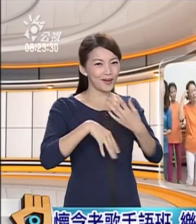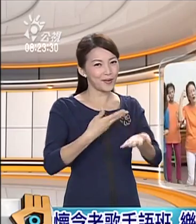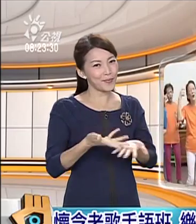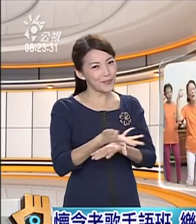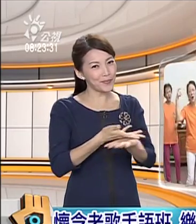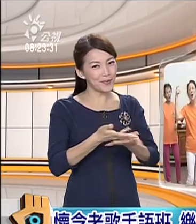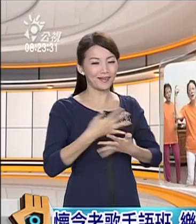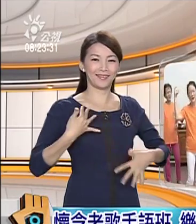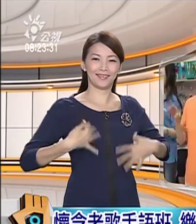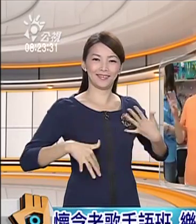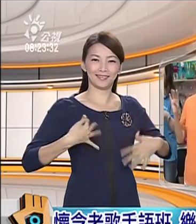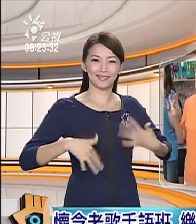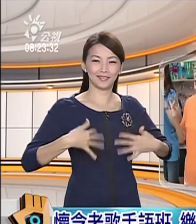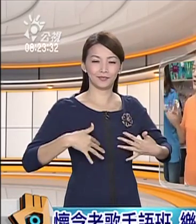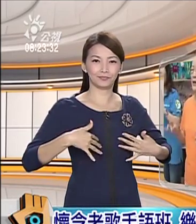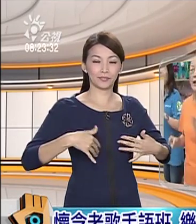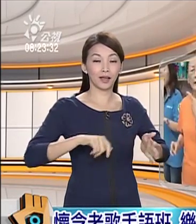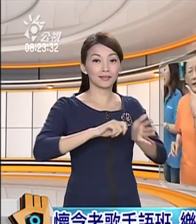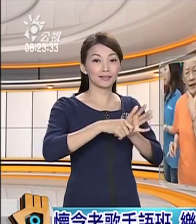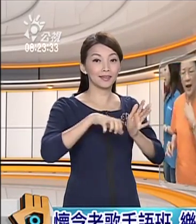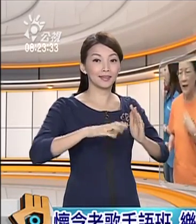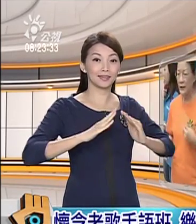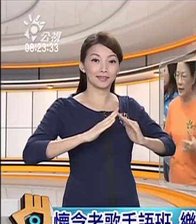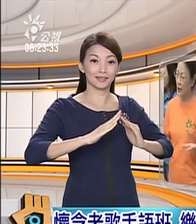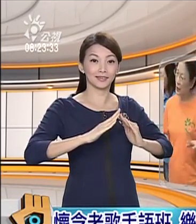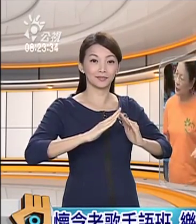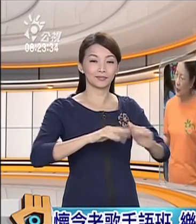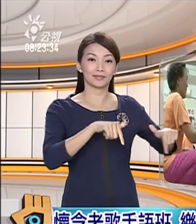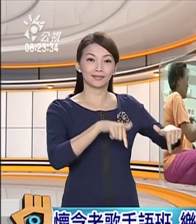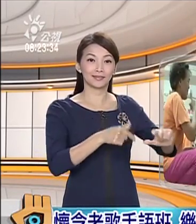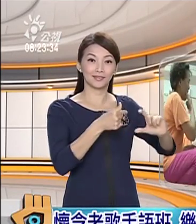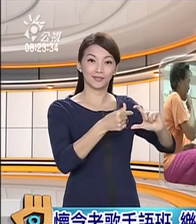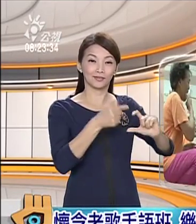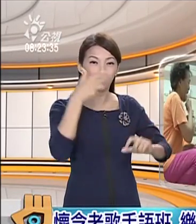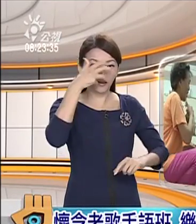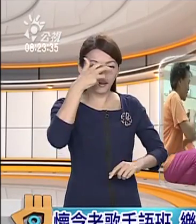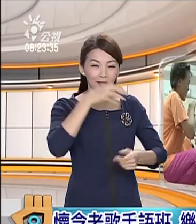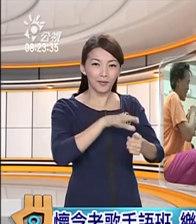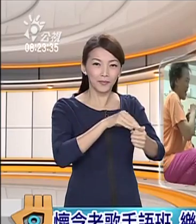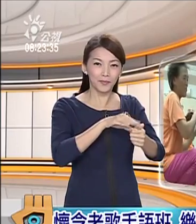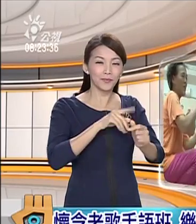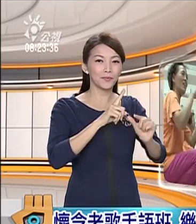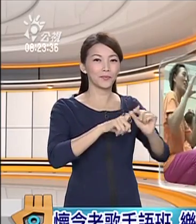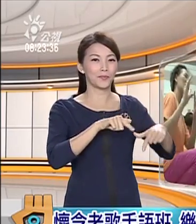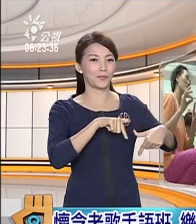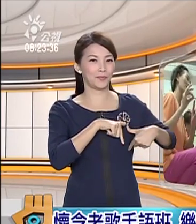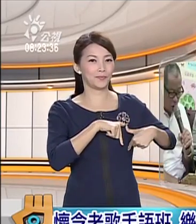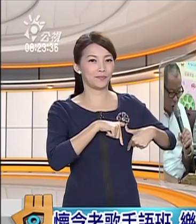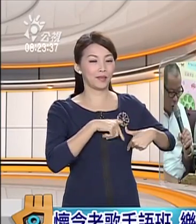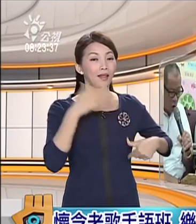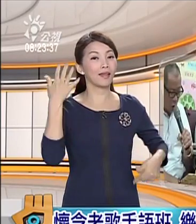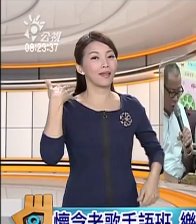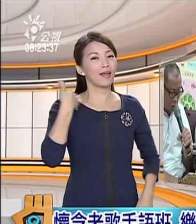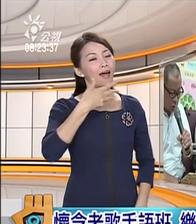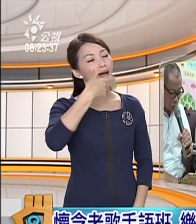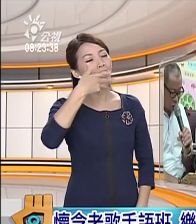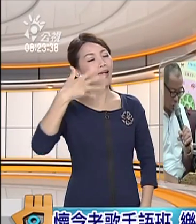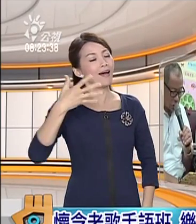工具。嘉义市西区乐龄学习中心的怀念老歌手语班，这